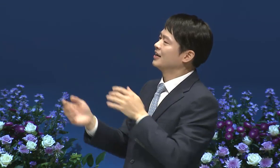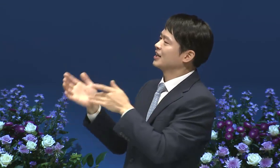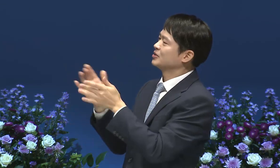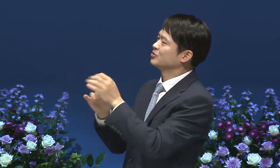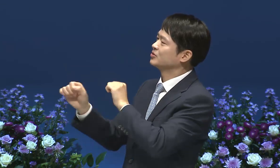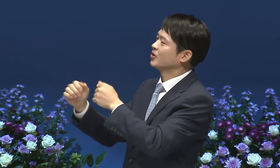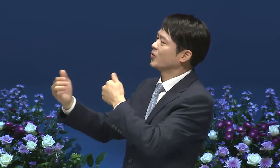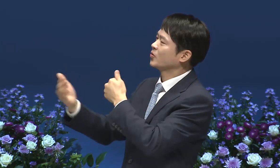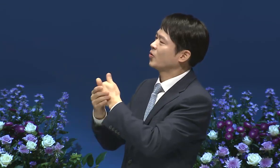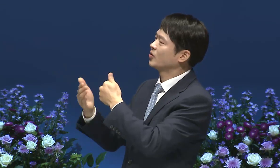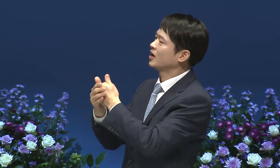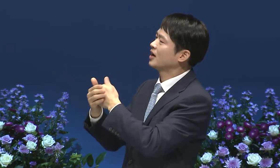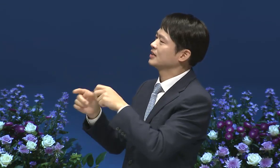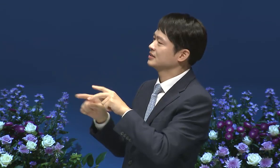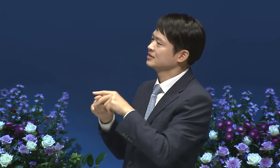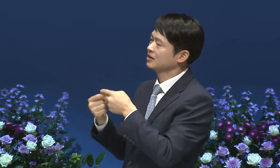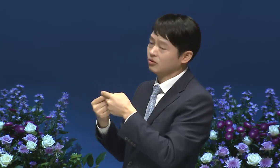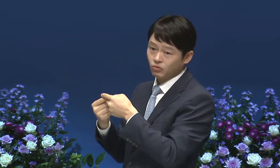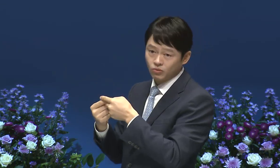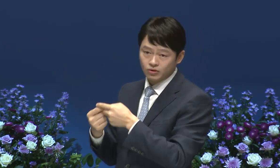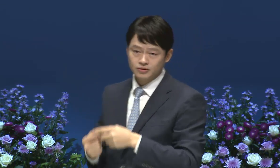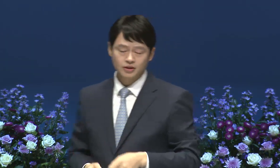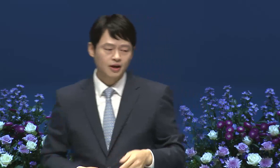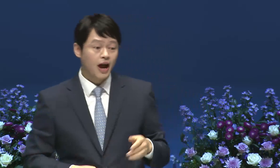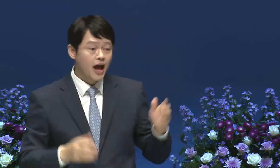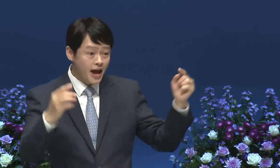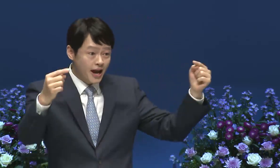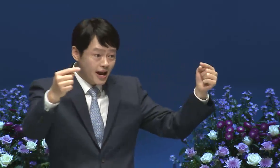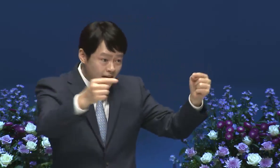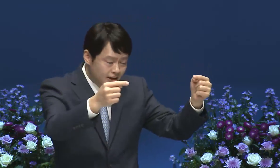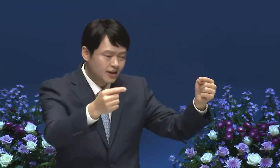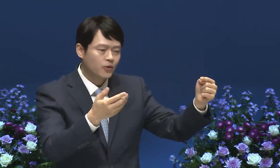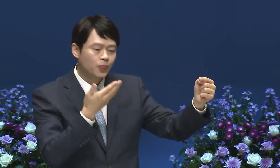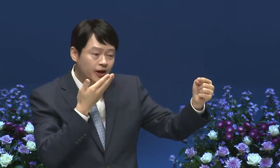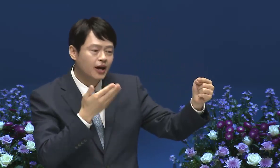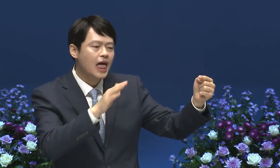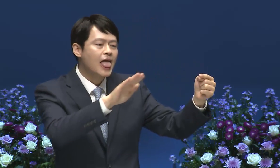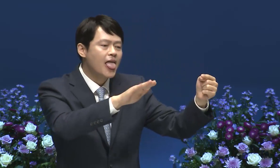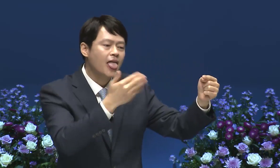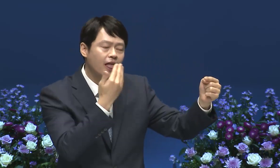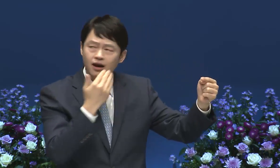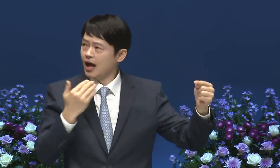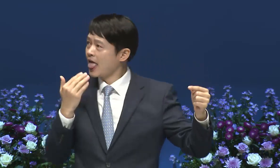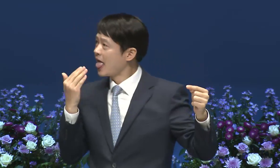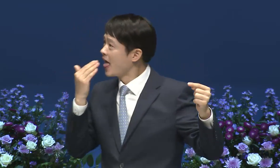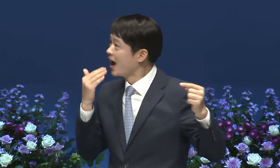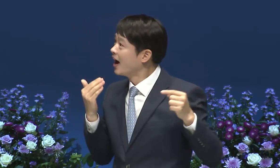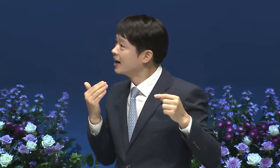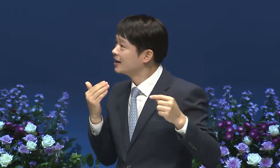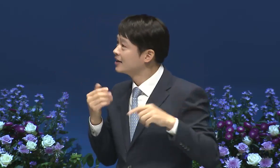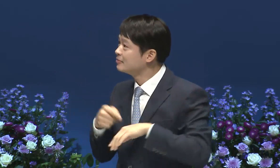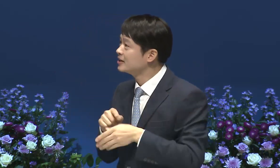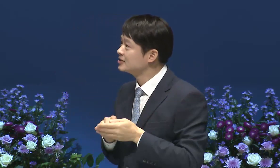언어인 시각적인 언어로 표현하신다는 것을 바로 알 수 있었습니다. 그리고 침을 뱉어 그의 혀에 손을 직접